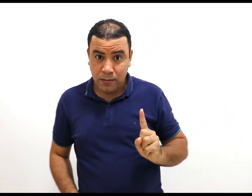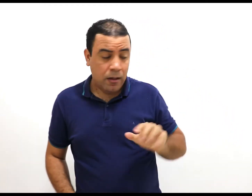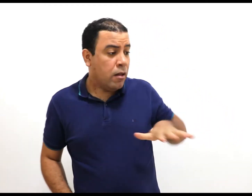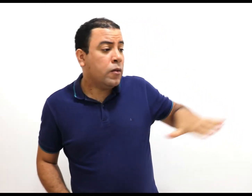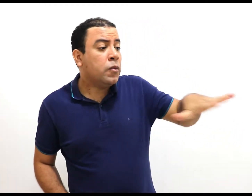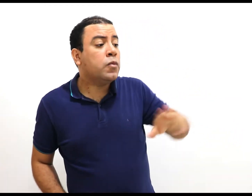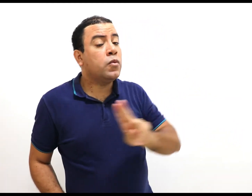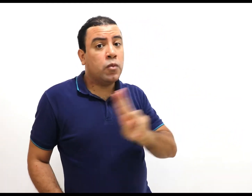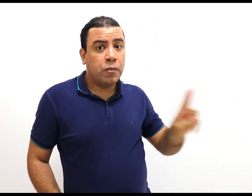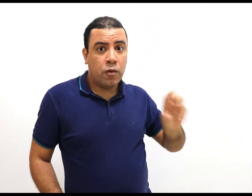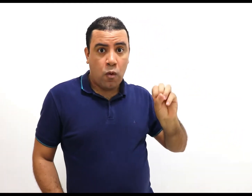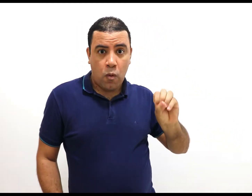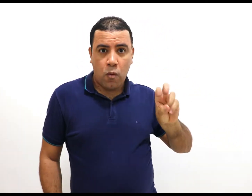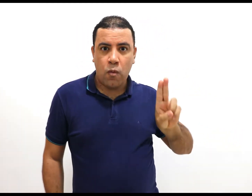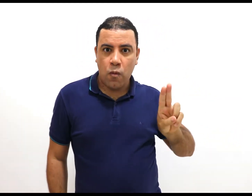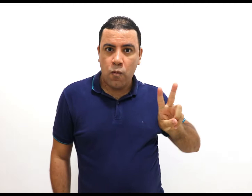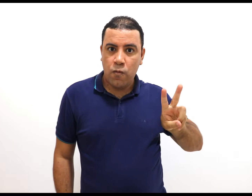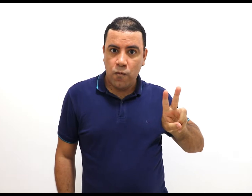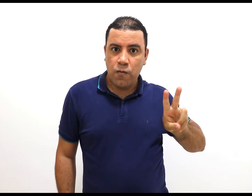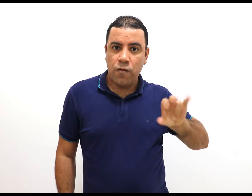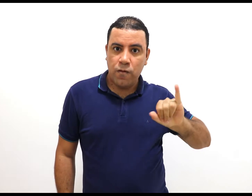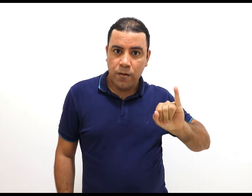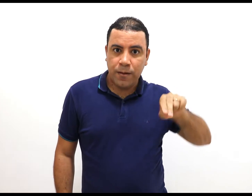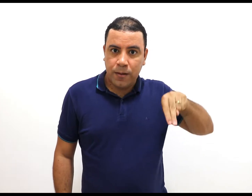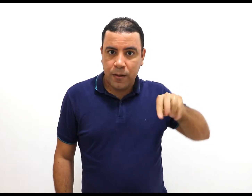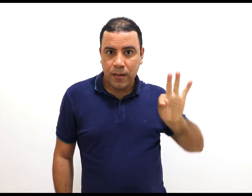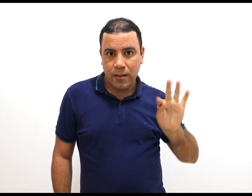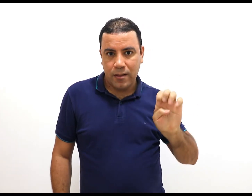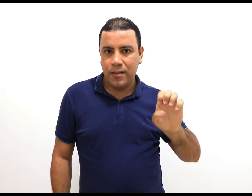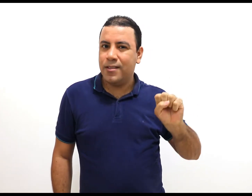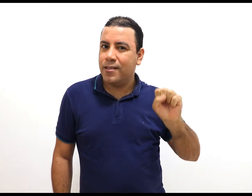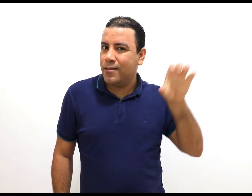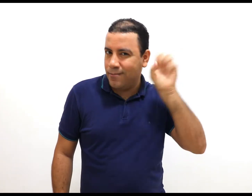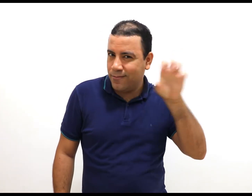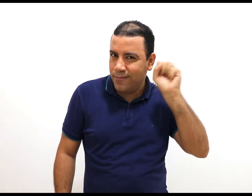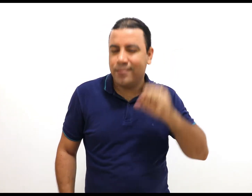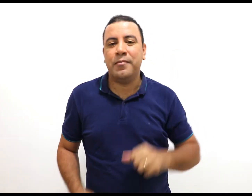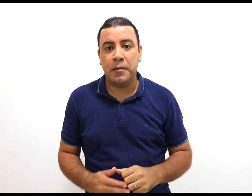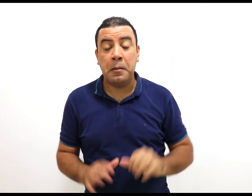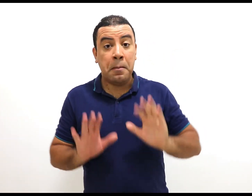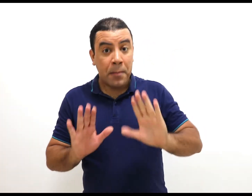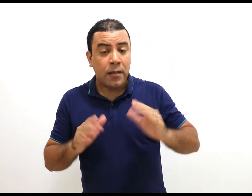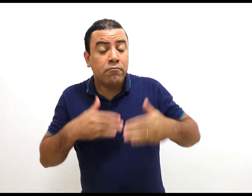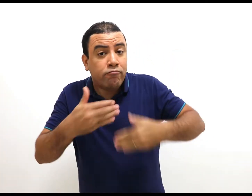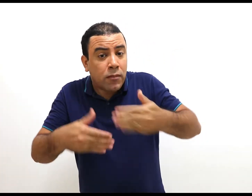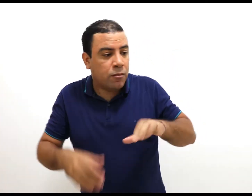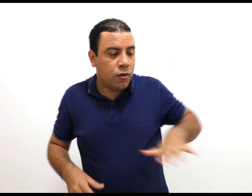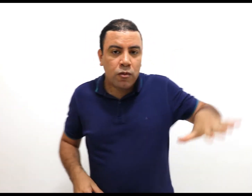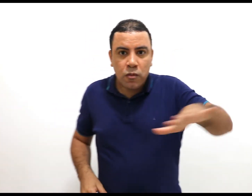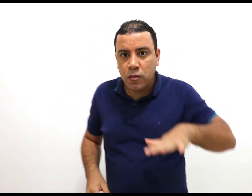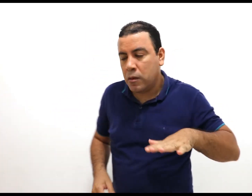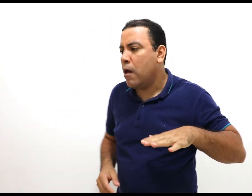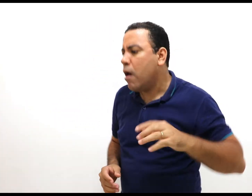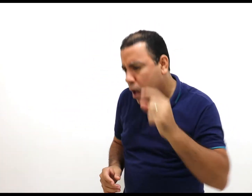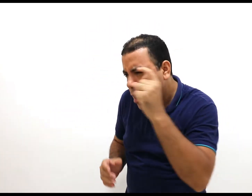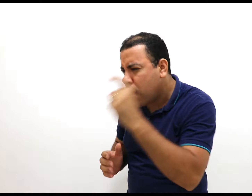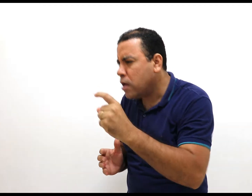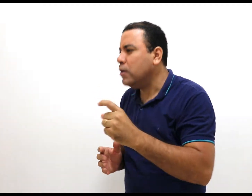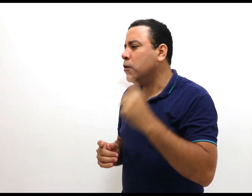de ouvintes. Os ouvintes, quando se interessam em se comunicar com os surdos em Libras